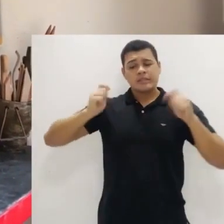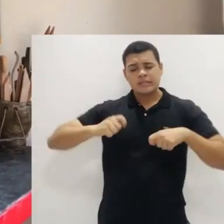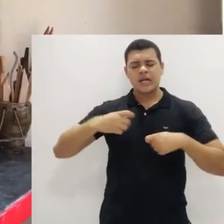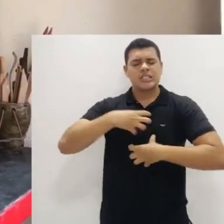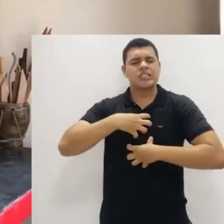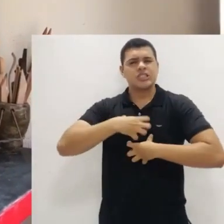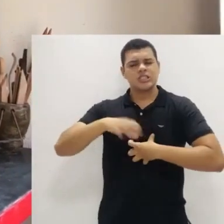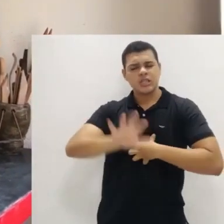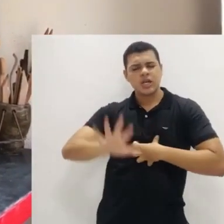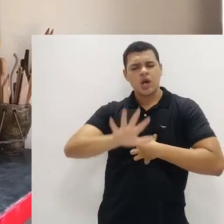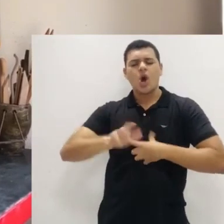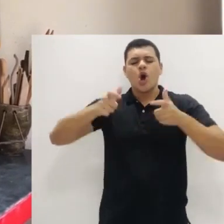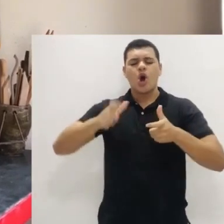sinta